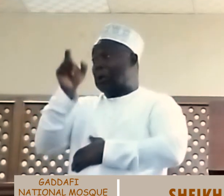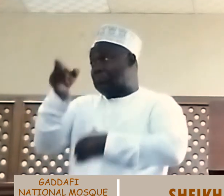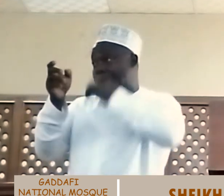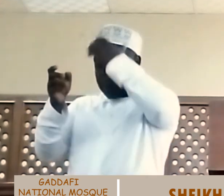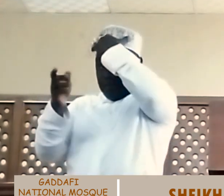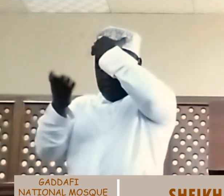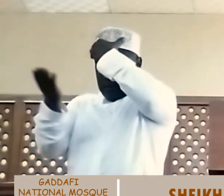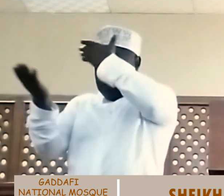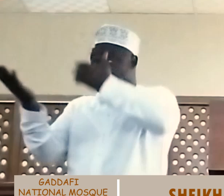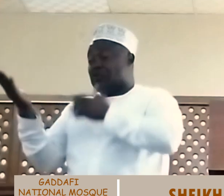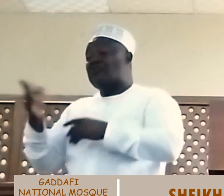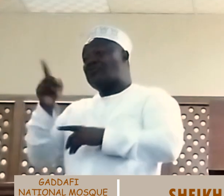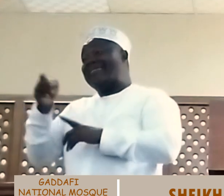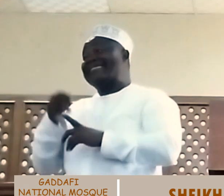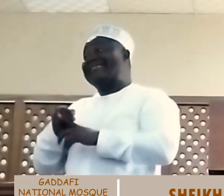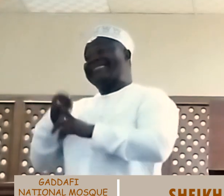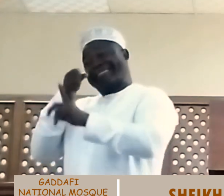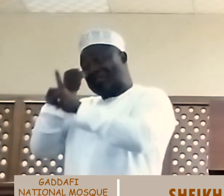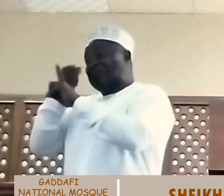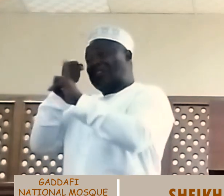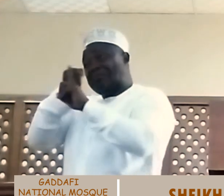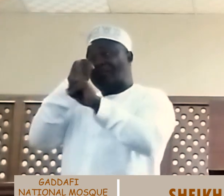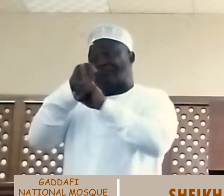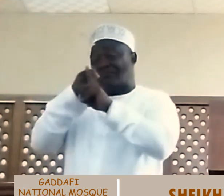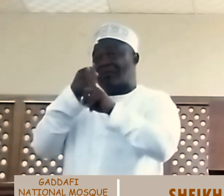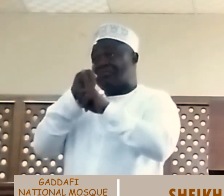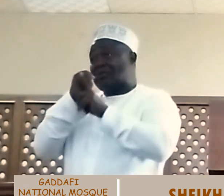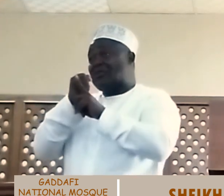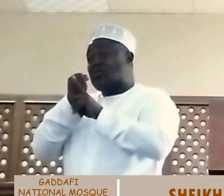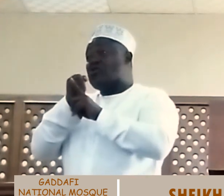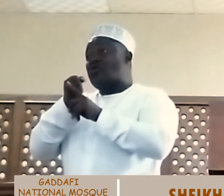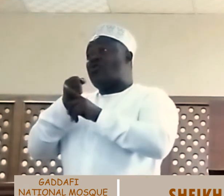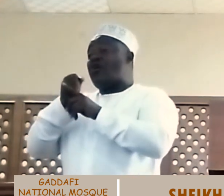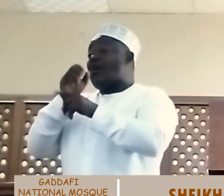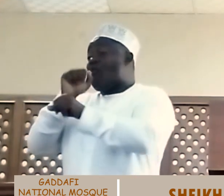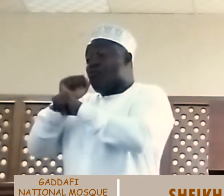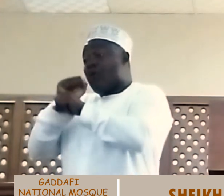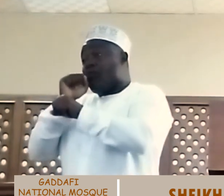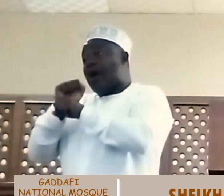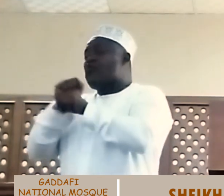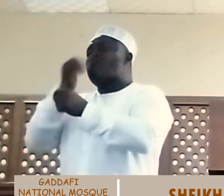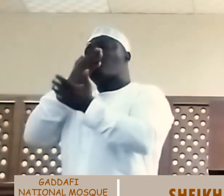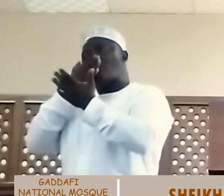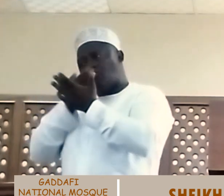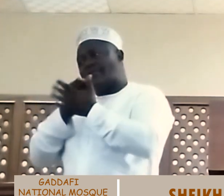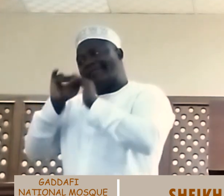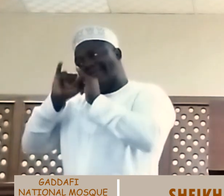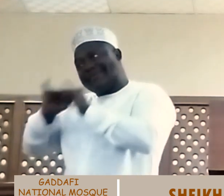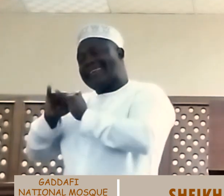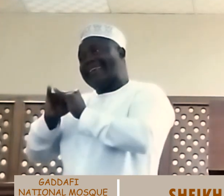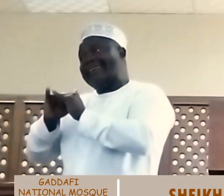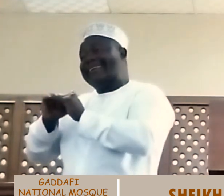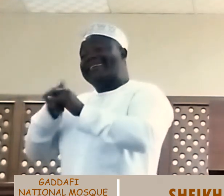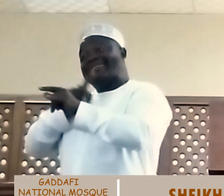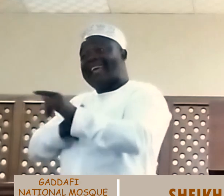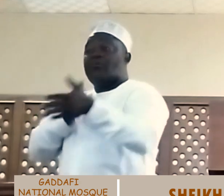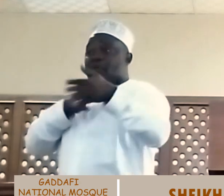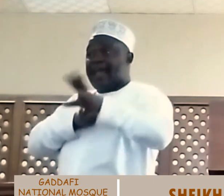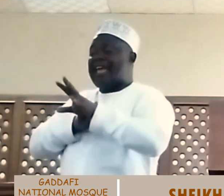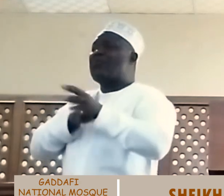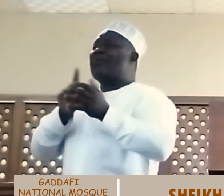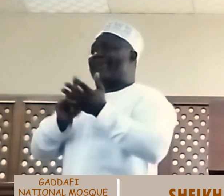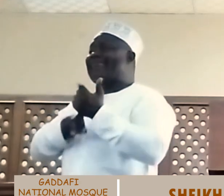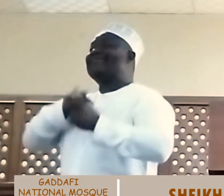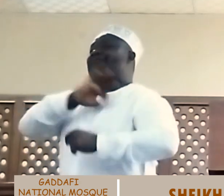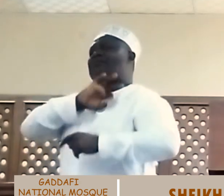omu okwerwanako okulaba nti aleka omukululo ku nsi kuno mwayise muno mu nsi